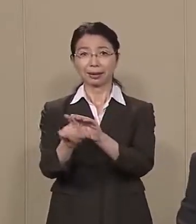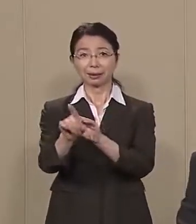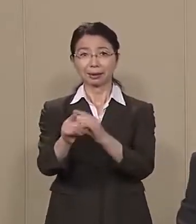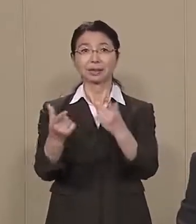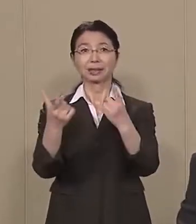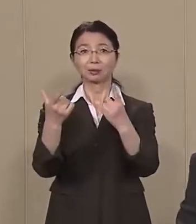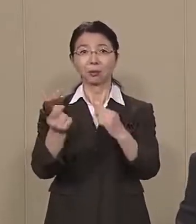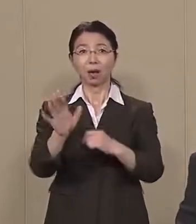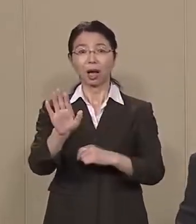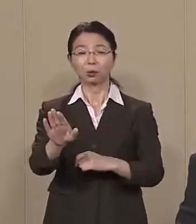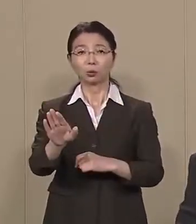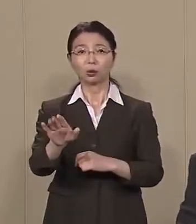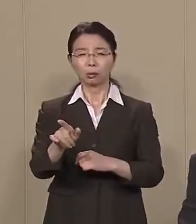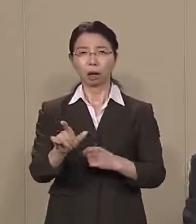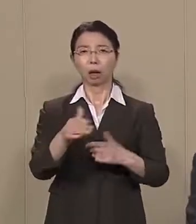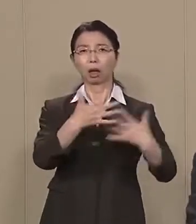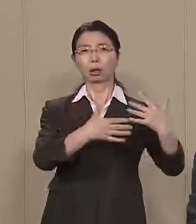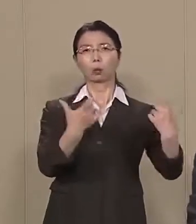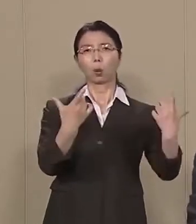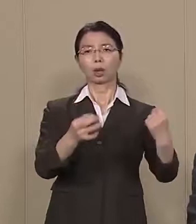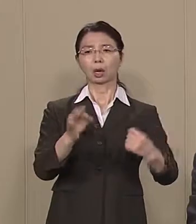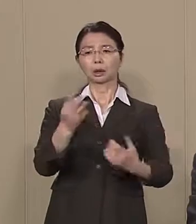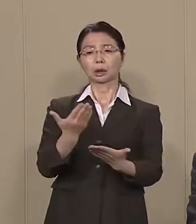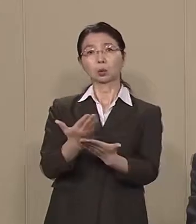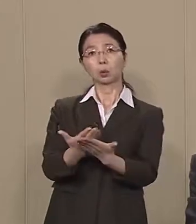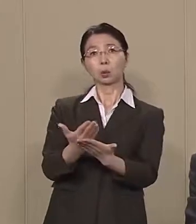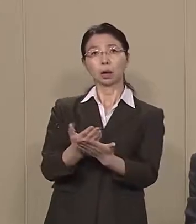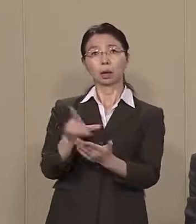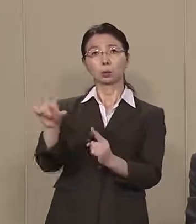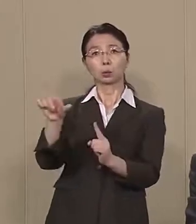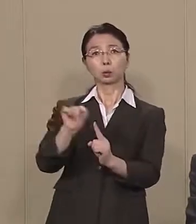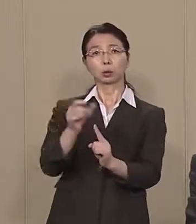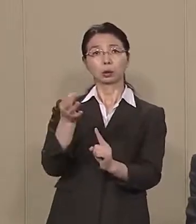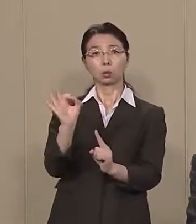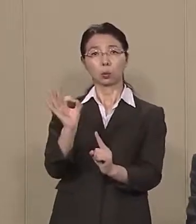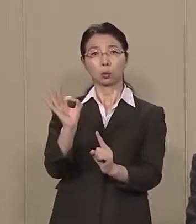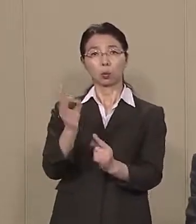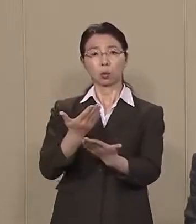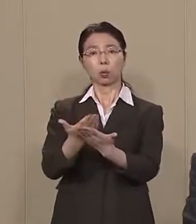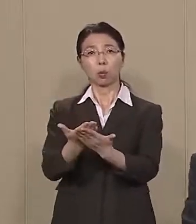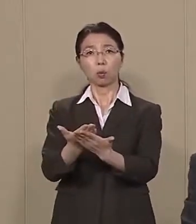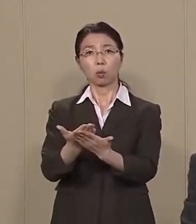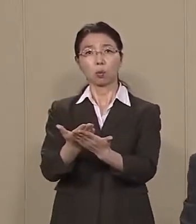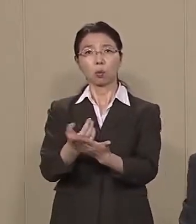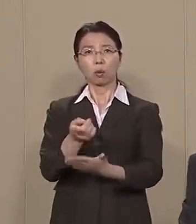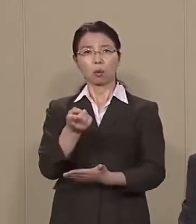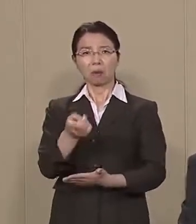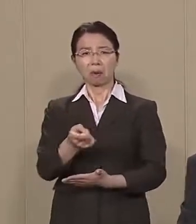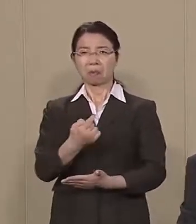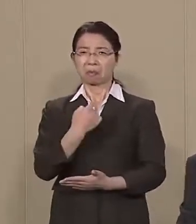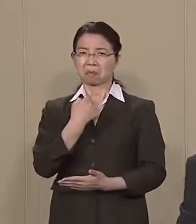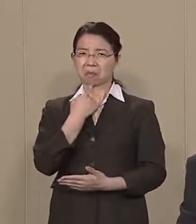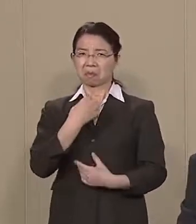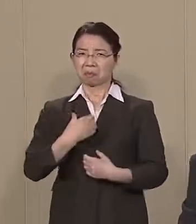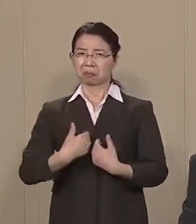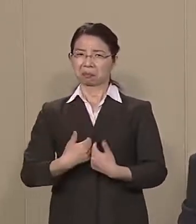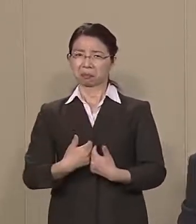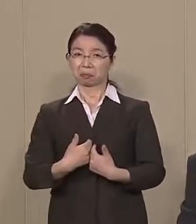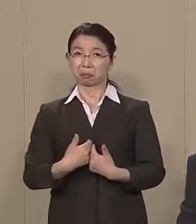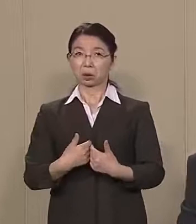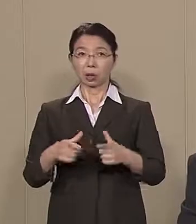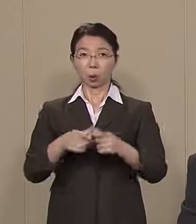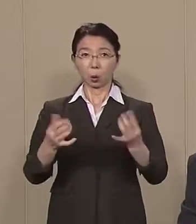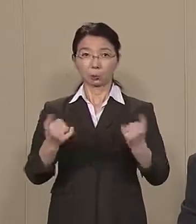でテレビと同じ金額の受信料を取ろうとしていますそれはいくらなんでもないでしょうというのが